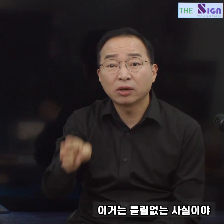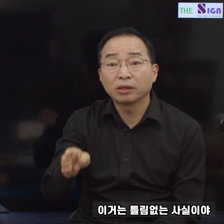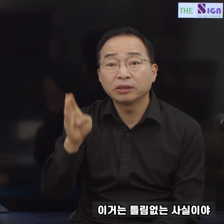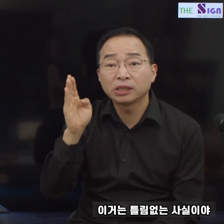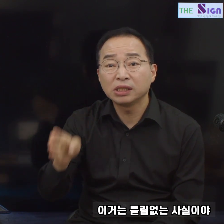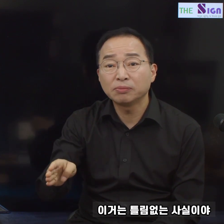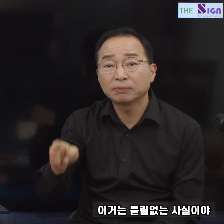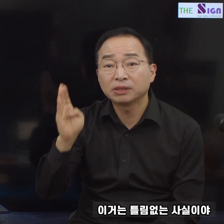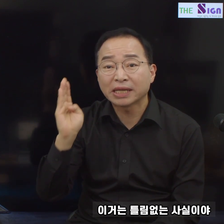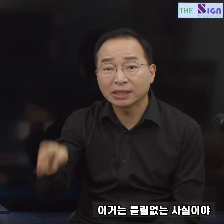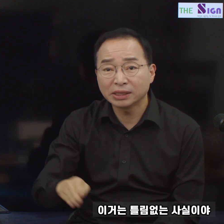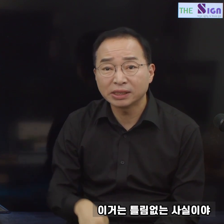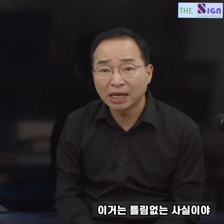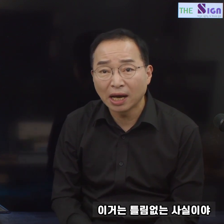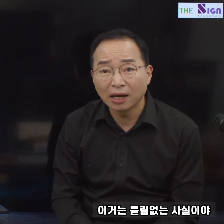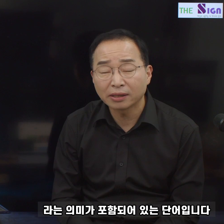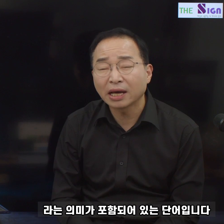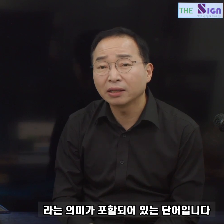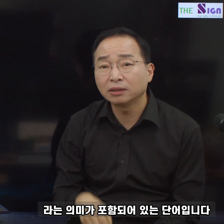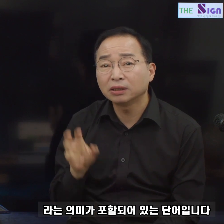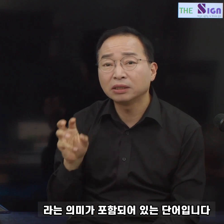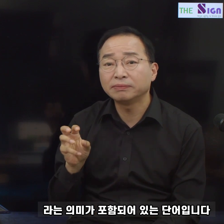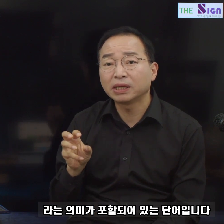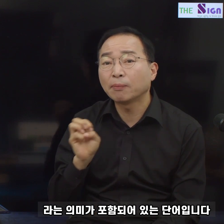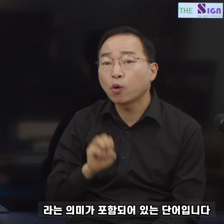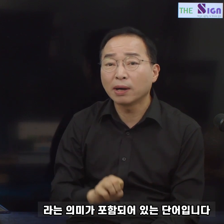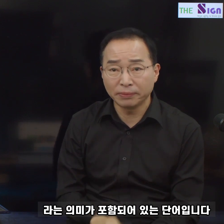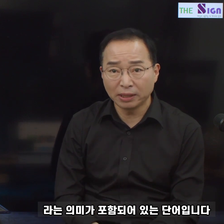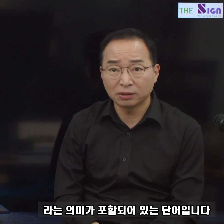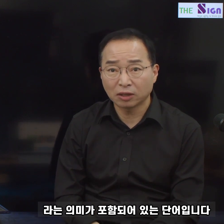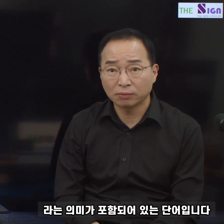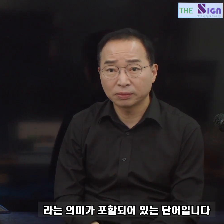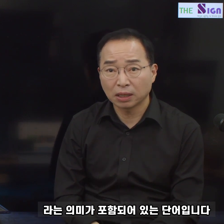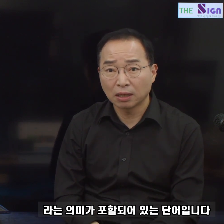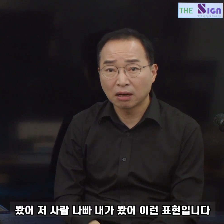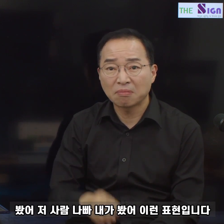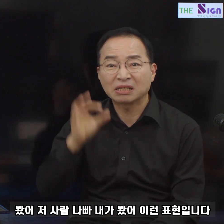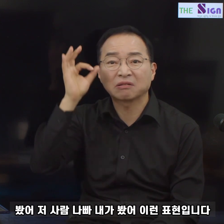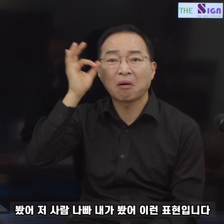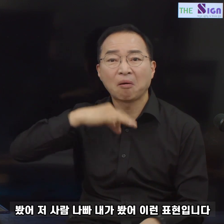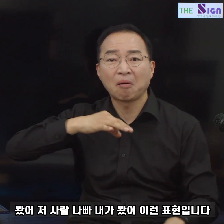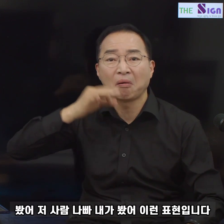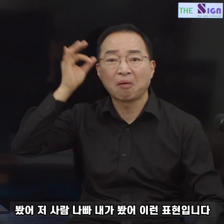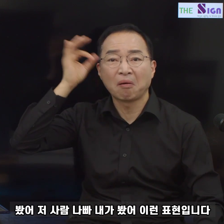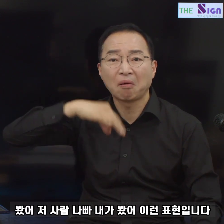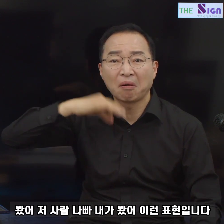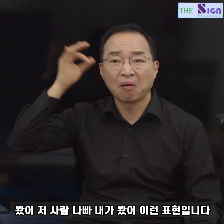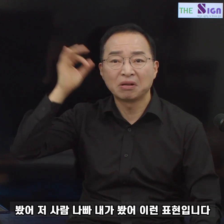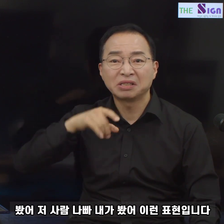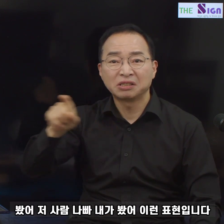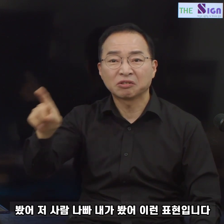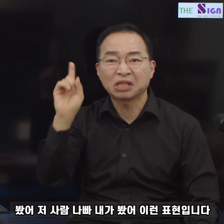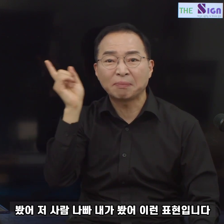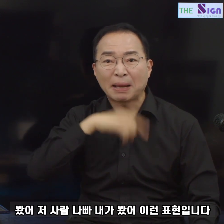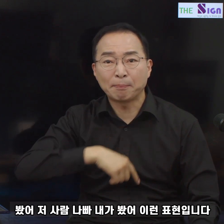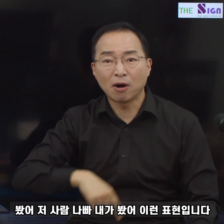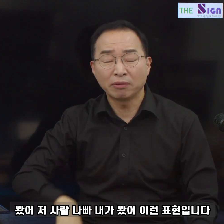이거는 틀림없는 사실이야 라는 의미가 포함되어 있는 단어입니다. 봤어. 저 사람 나빠.